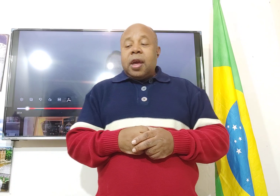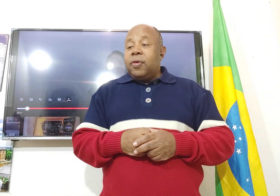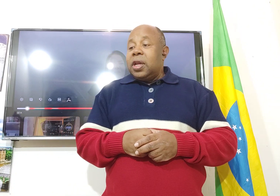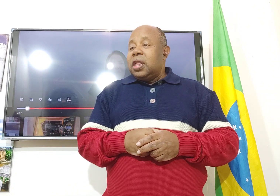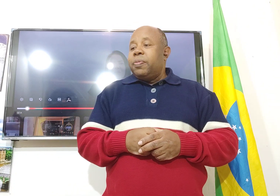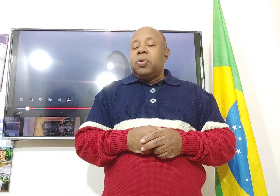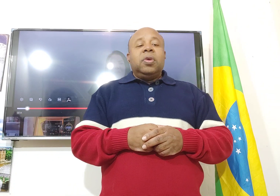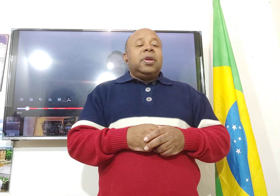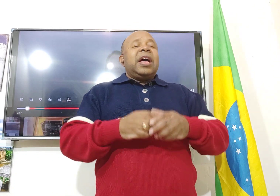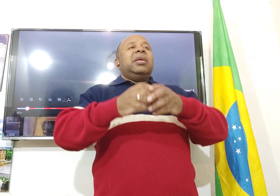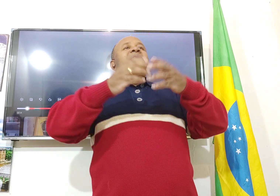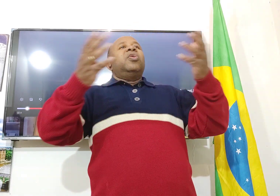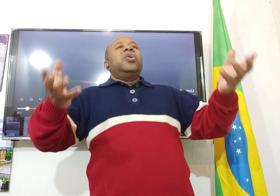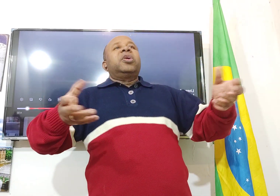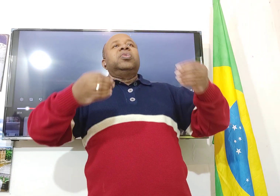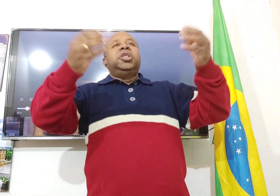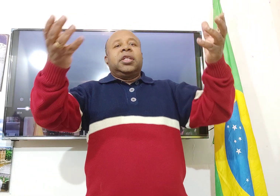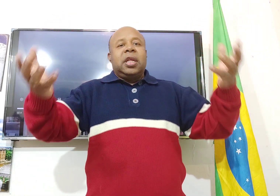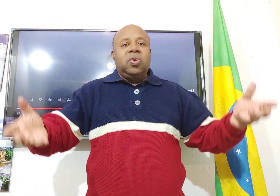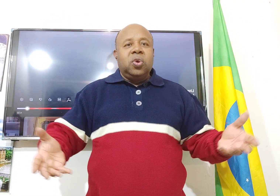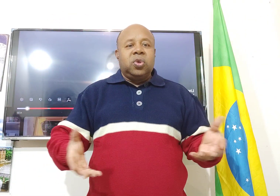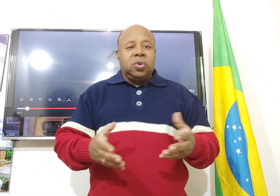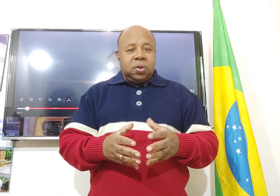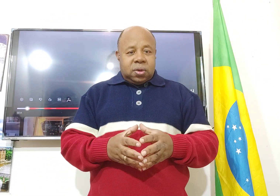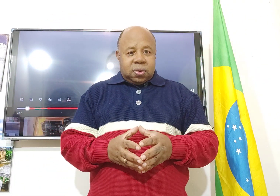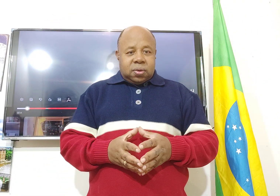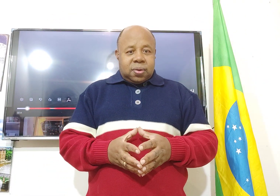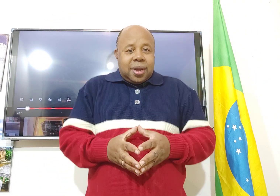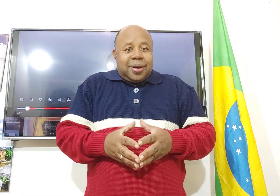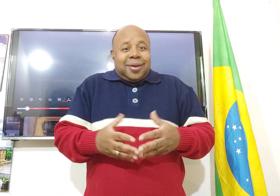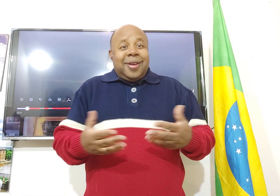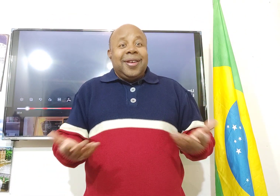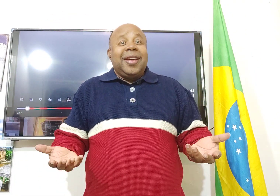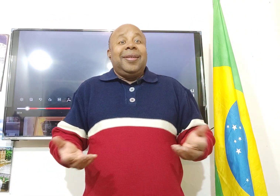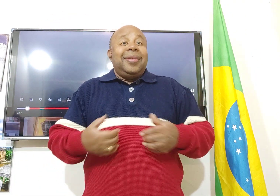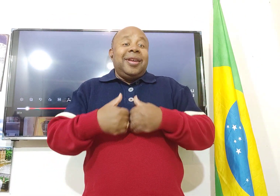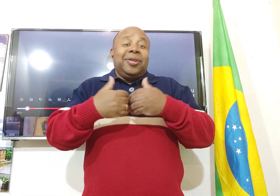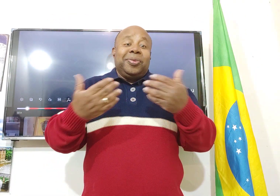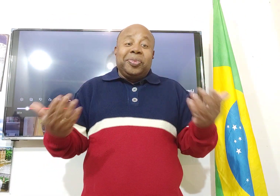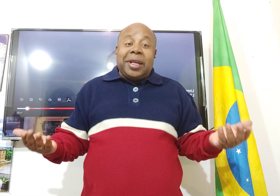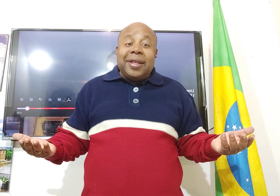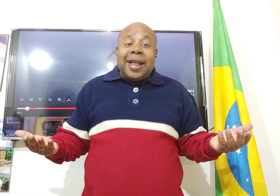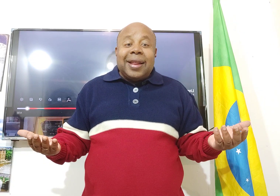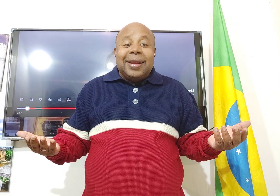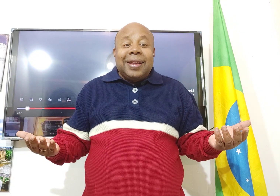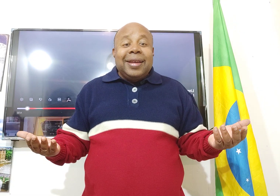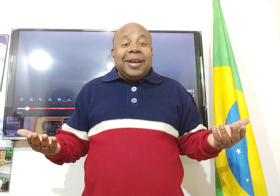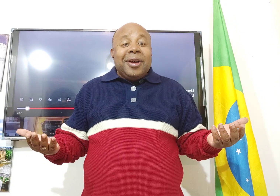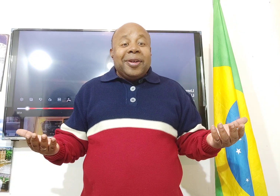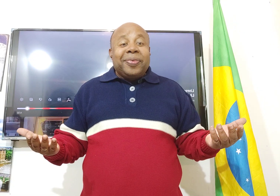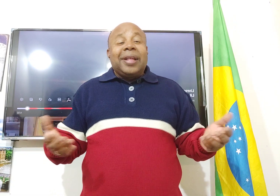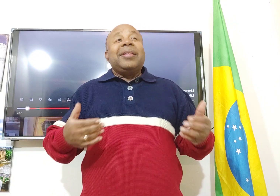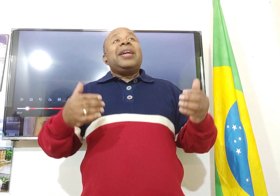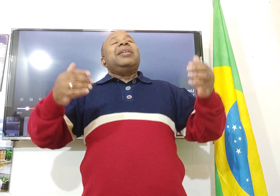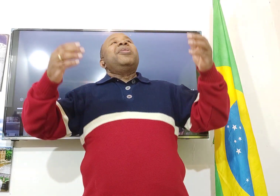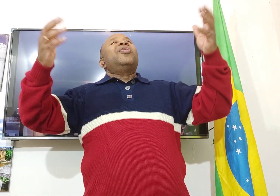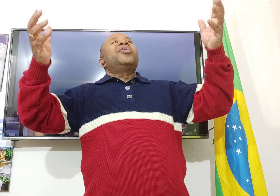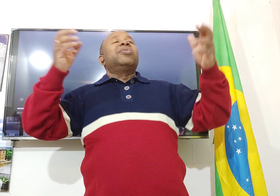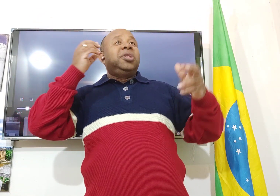vou dar exemplo, nada melhor do que um dia atrás do outro. O que quer dizer isso? Não quer dizer nada, né? Nada melhor do que um dia